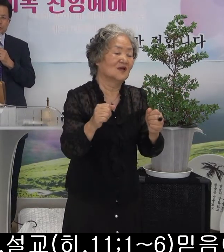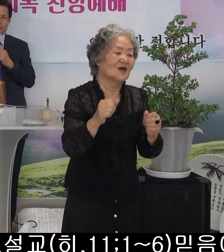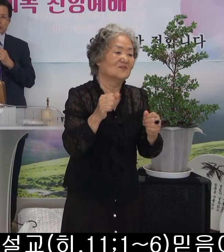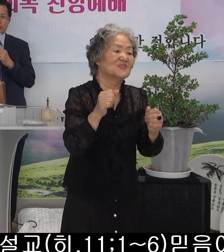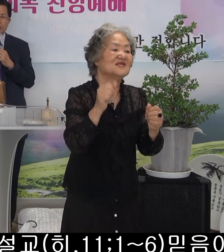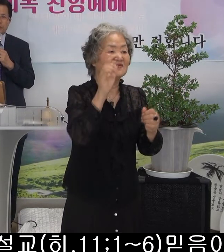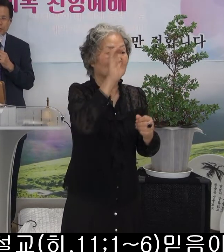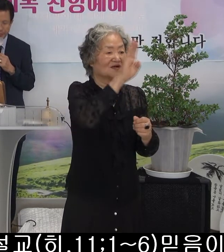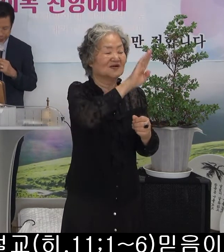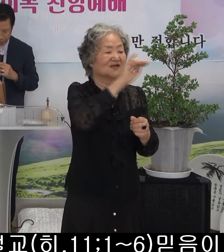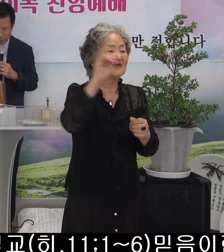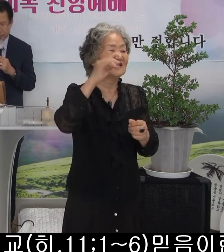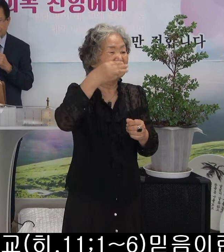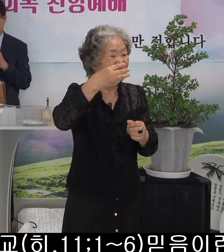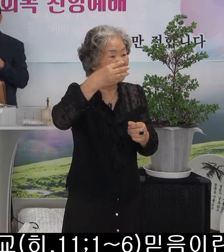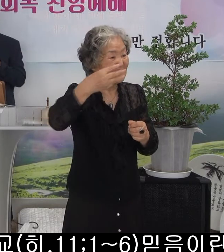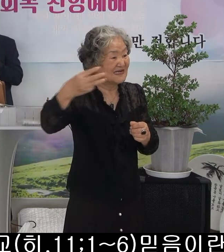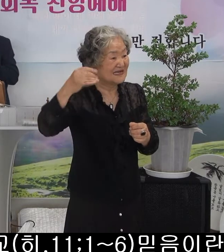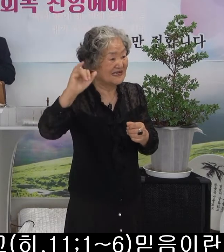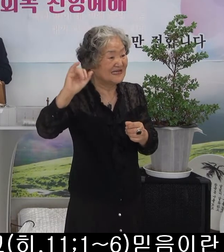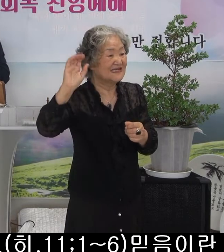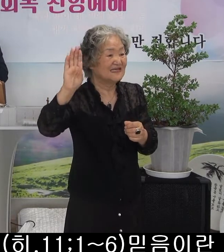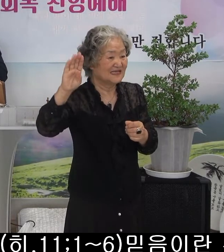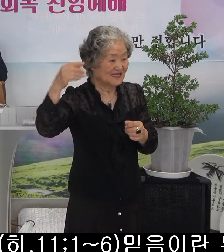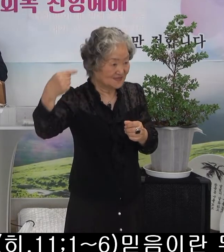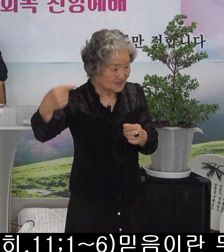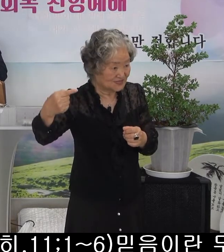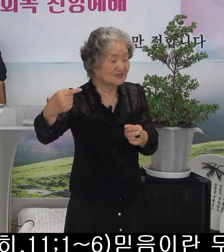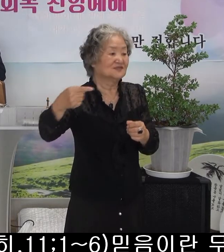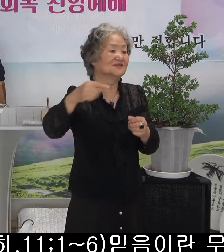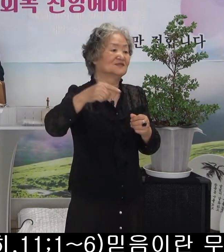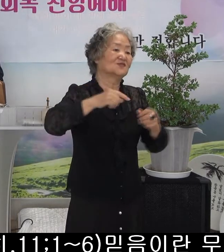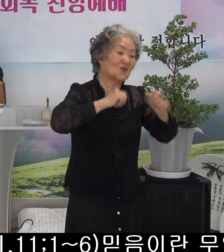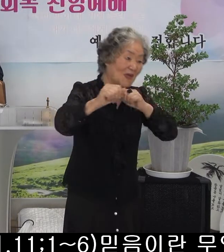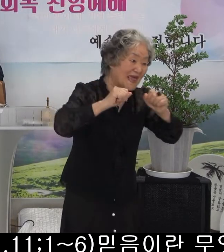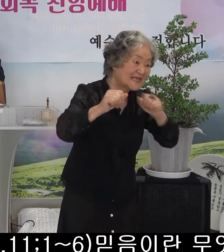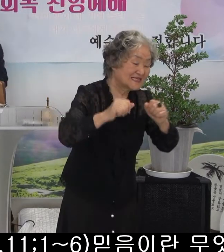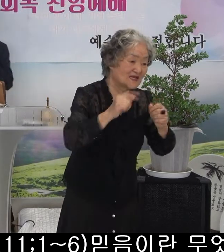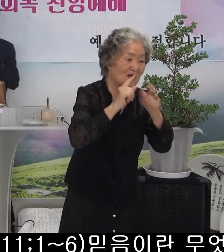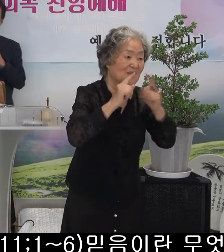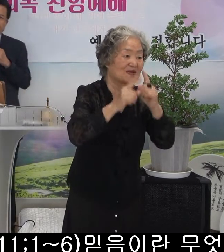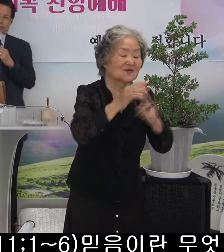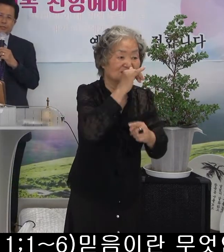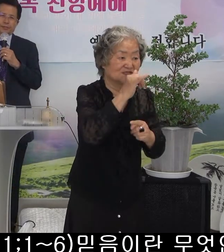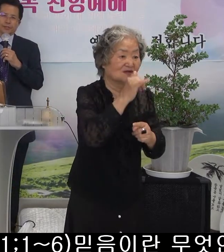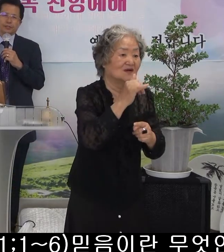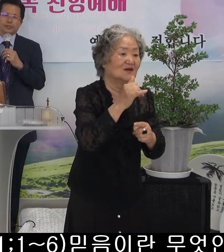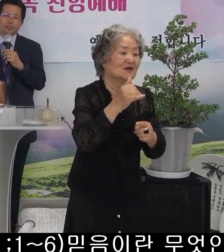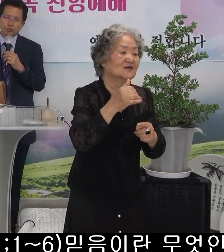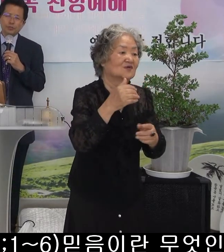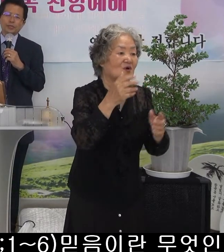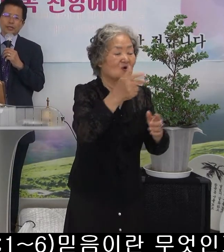있어요. 사도 바울은 믿음에 대해서 이렇게 말합니다. 주 예수를 믿으라. 그래야만 너와 내 집이 구원을 얻으리라.